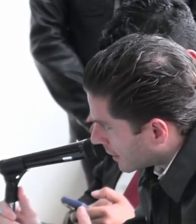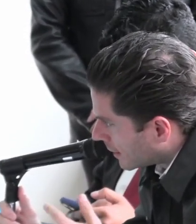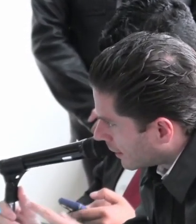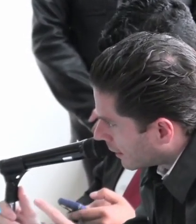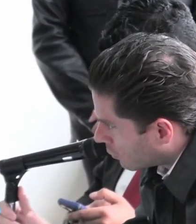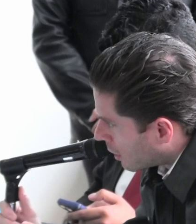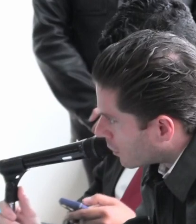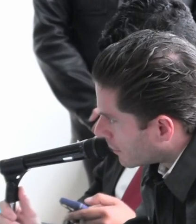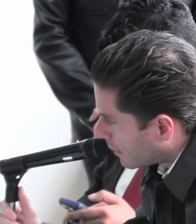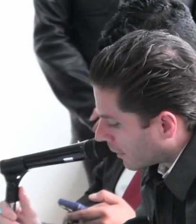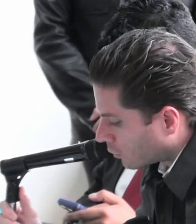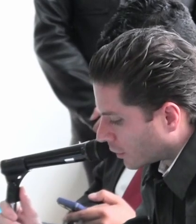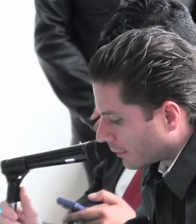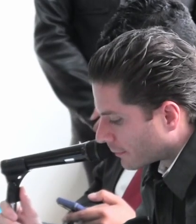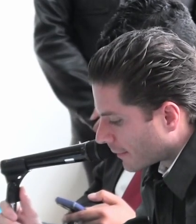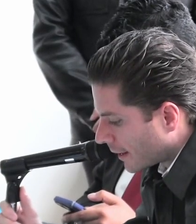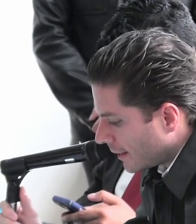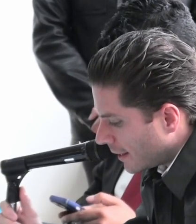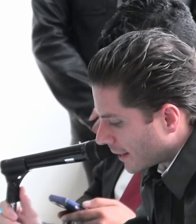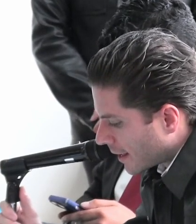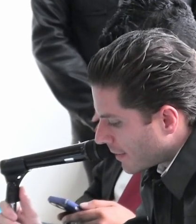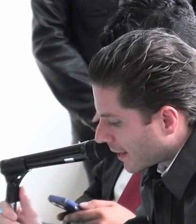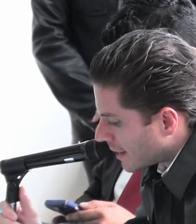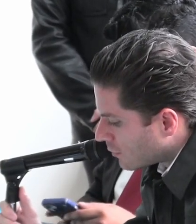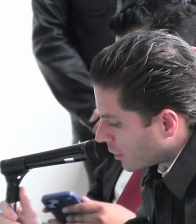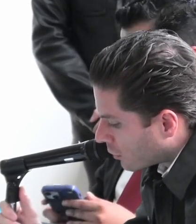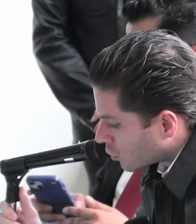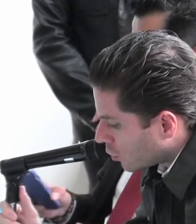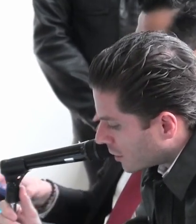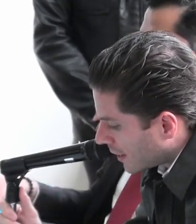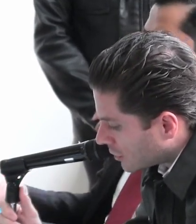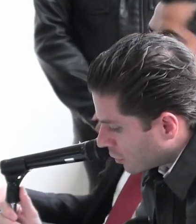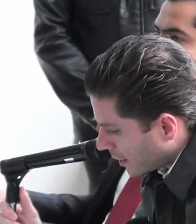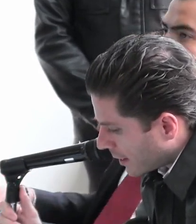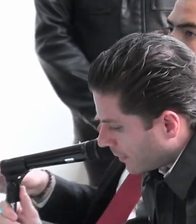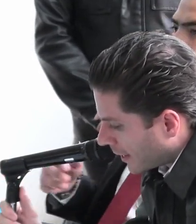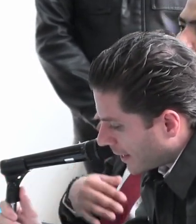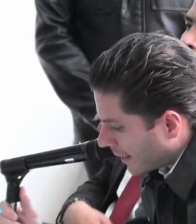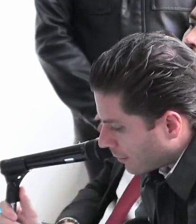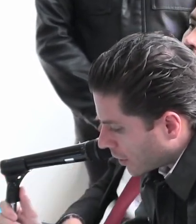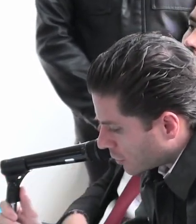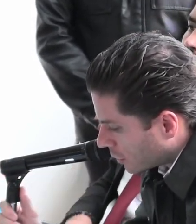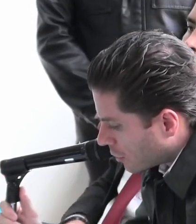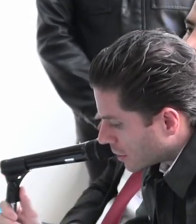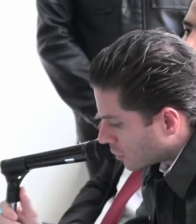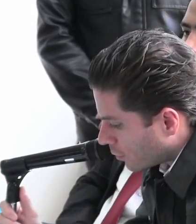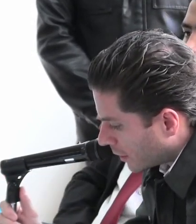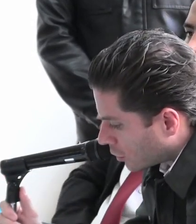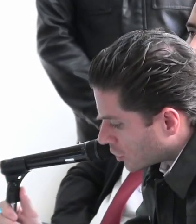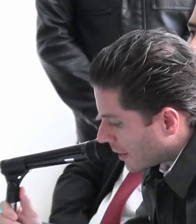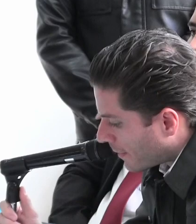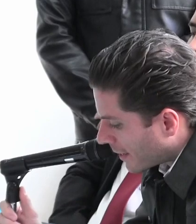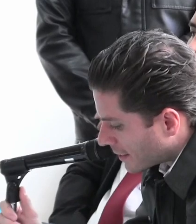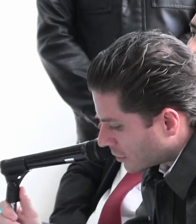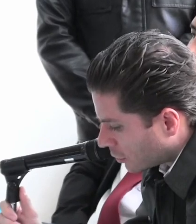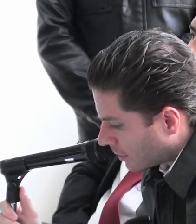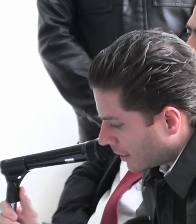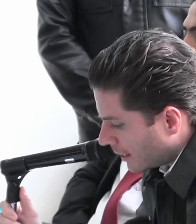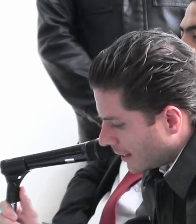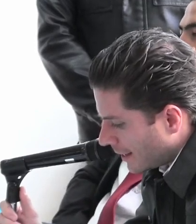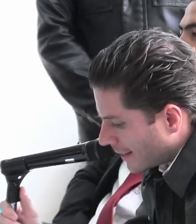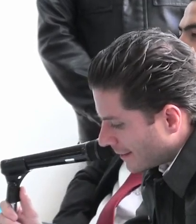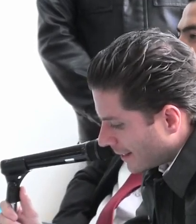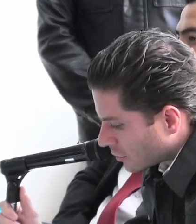me gustaría hacerle una última pregunta. ¿Qué mecanismo de consulta ciudadana para la elaboración de los instrumentos de